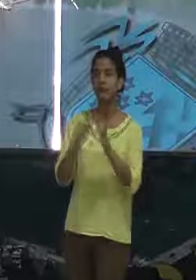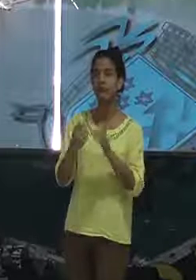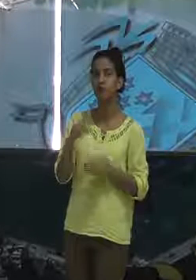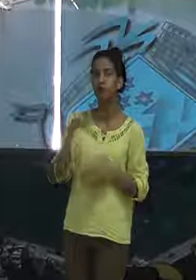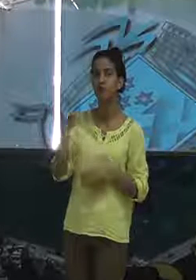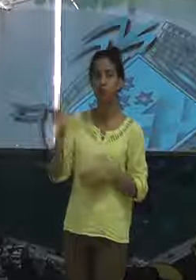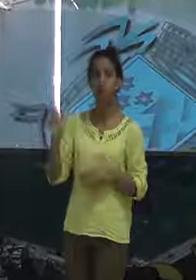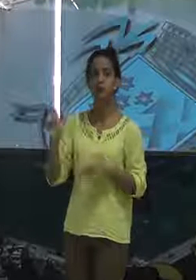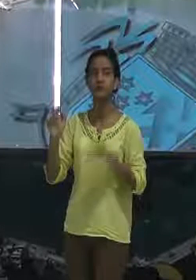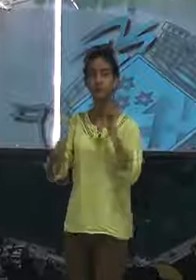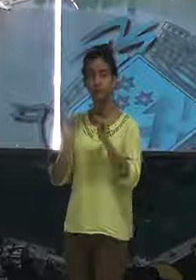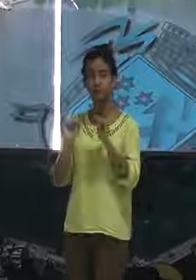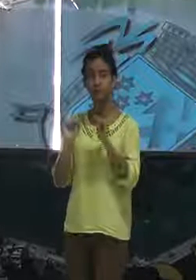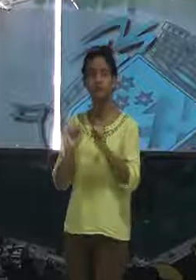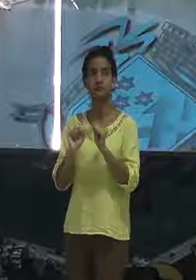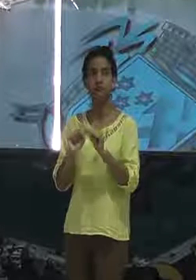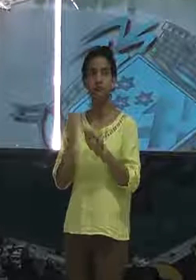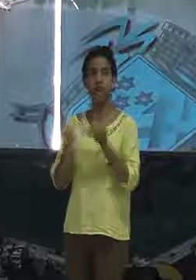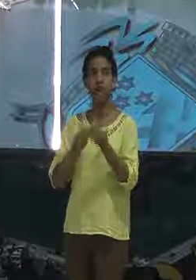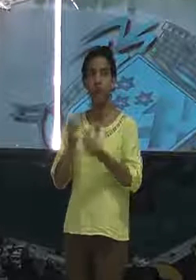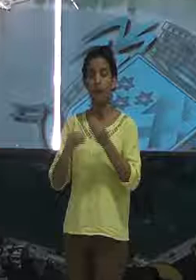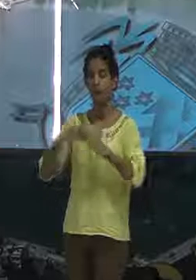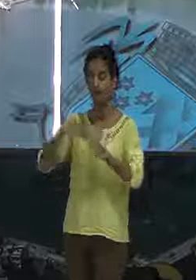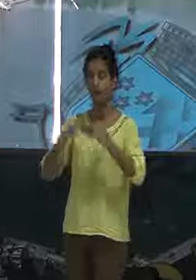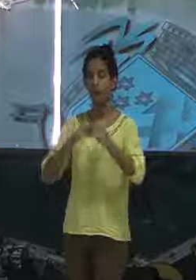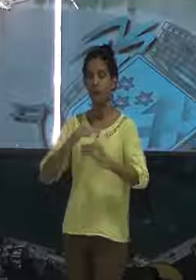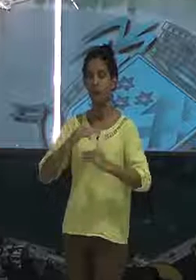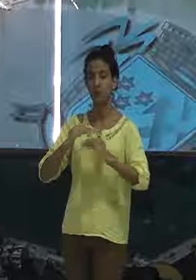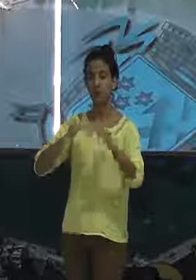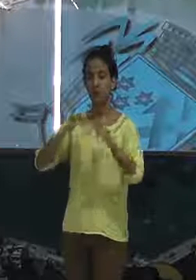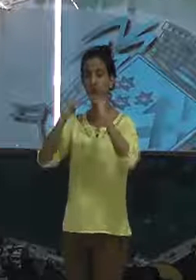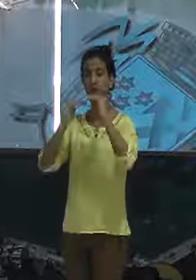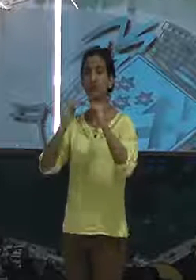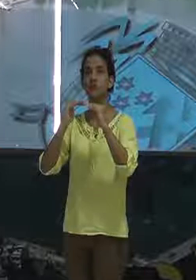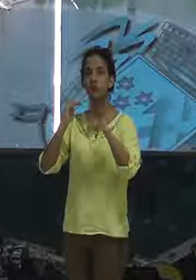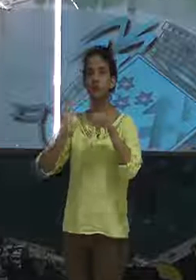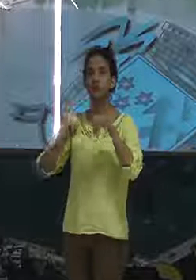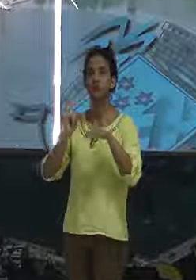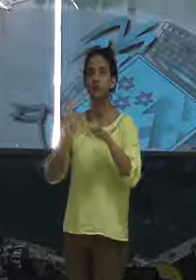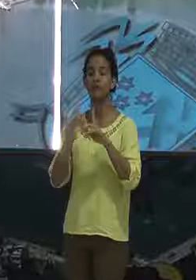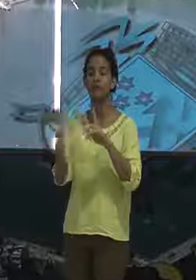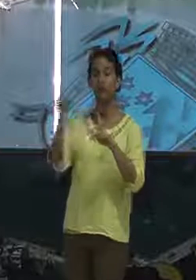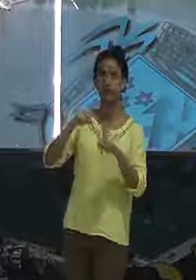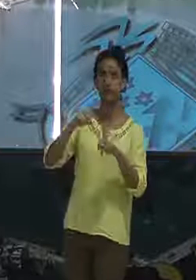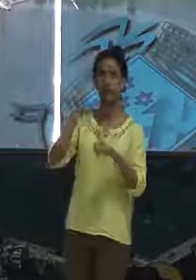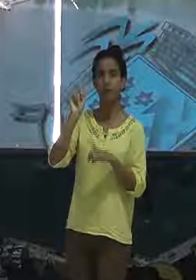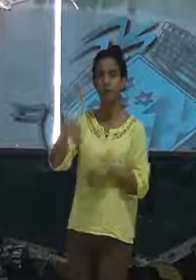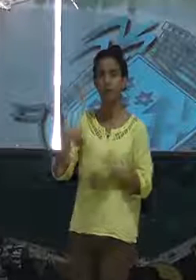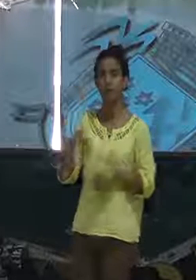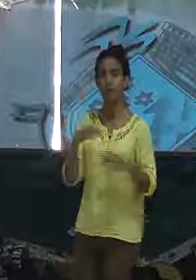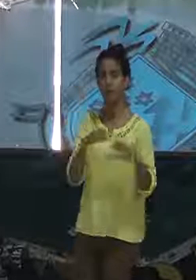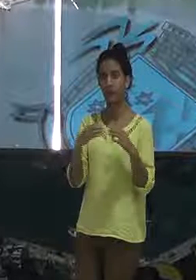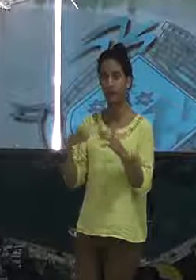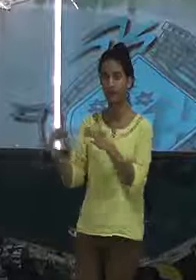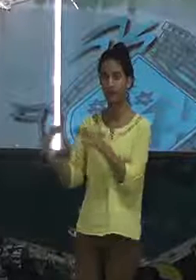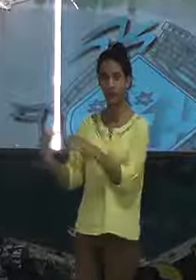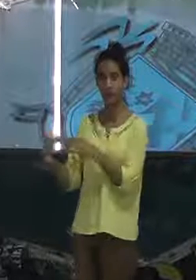possam, de alguma forma, colaborar com os trabalhos censitários. O objetivo das comissões é